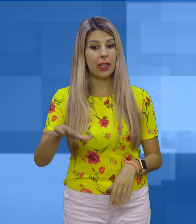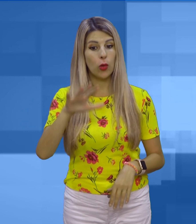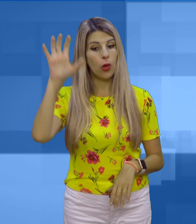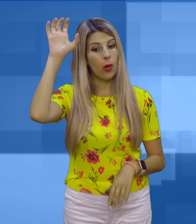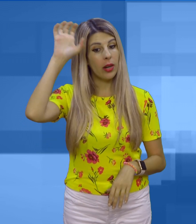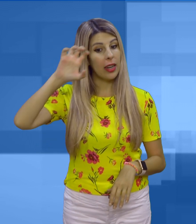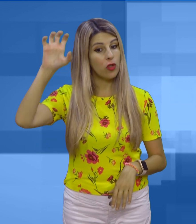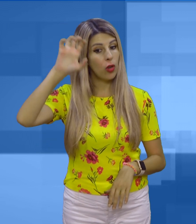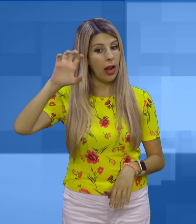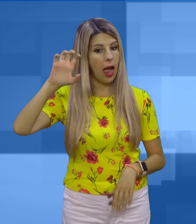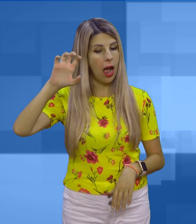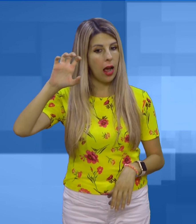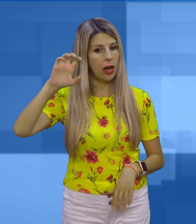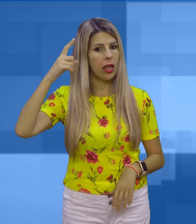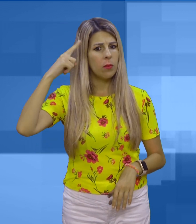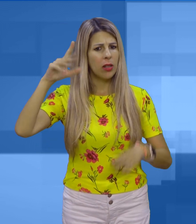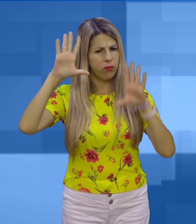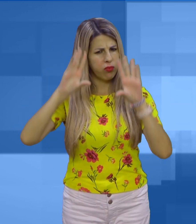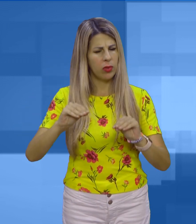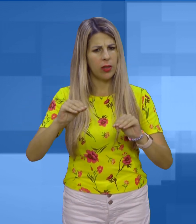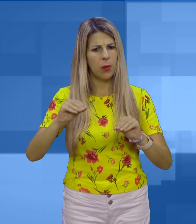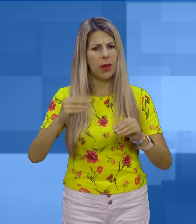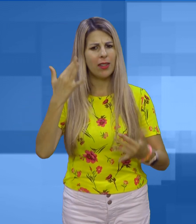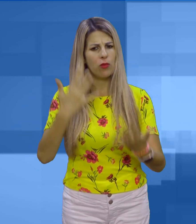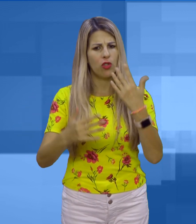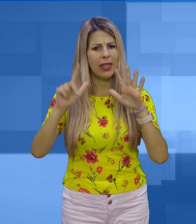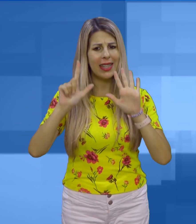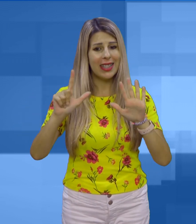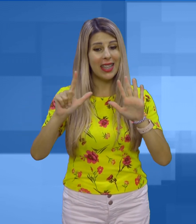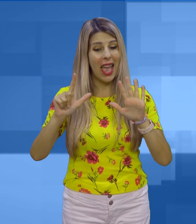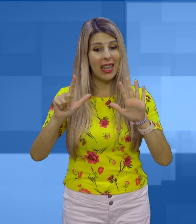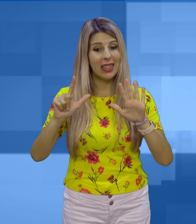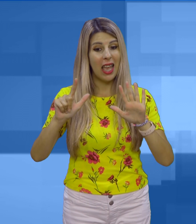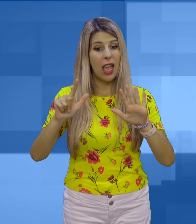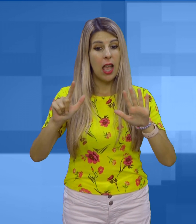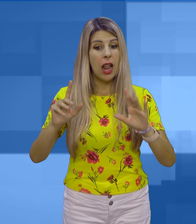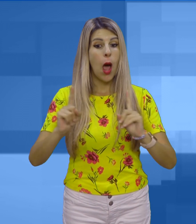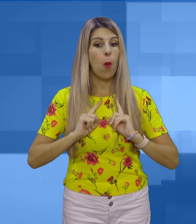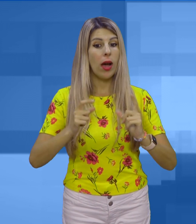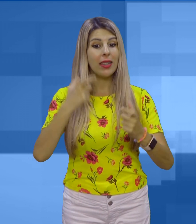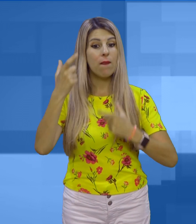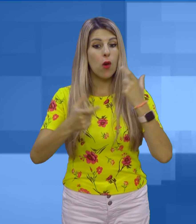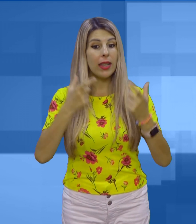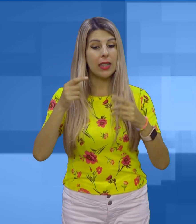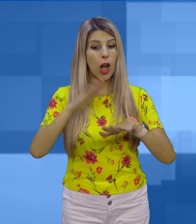regionale. Per la soppressione di 7 roghi, il Corpo Forestale ha utilizzato, oltre le squadre a